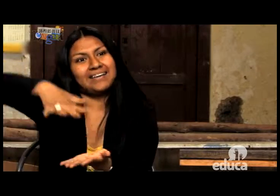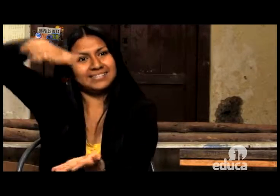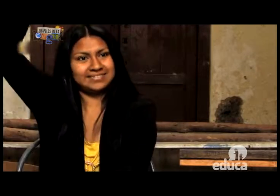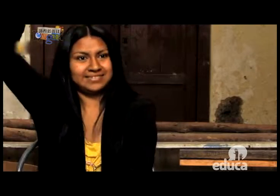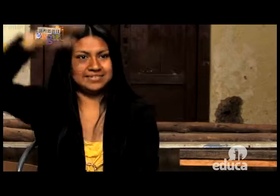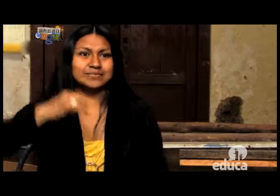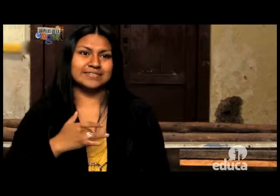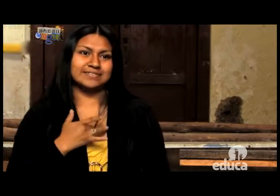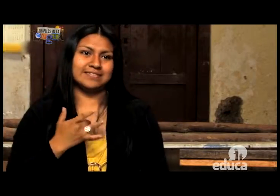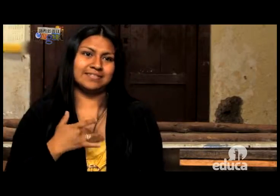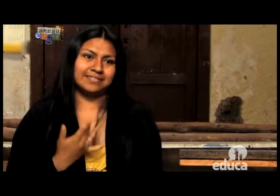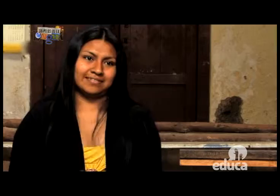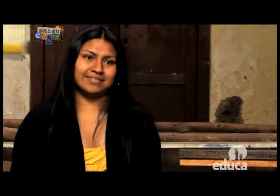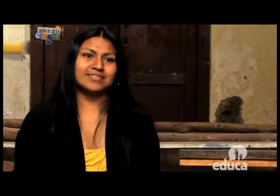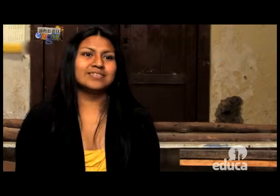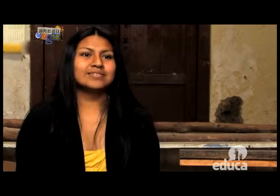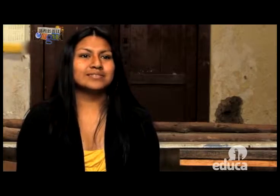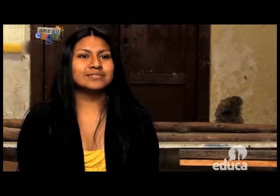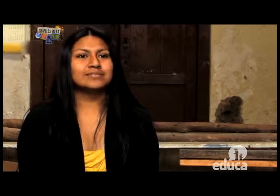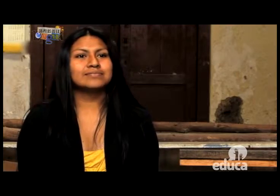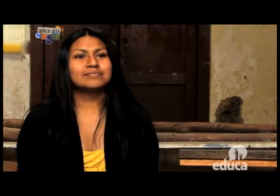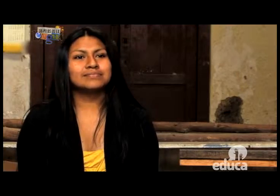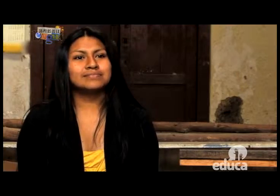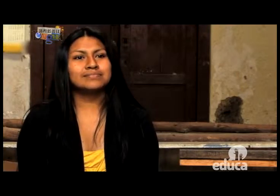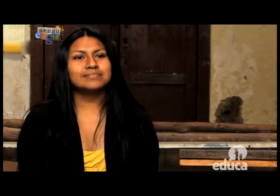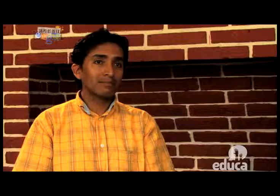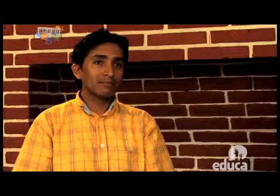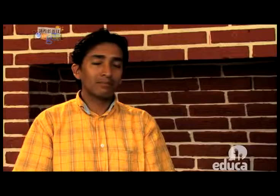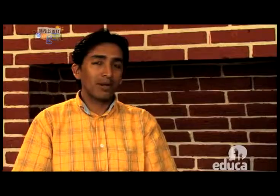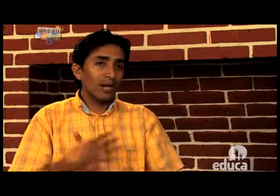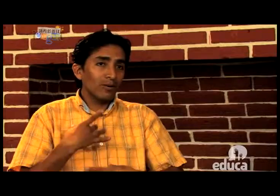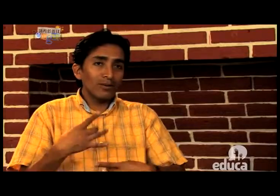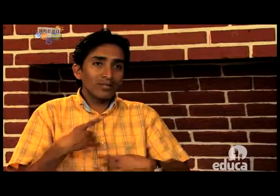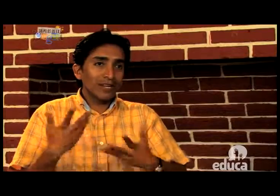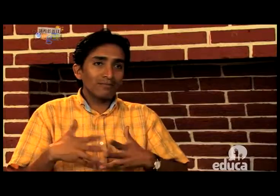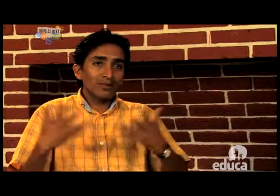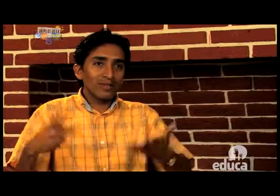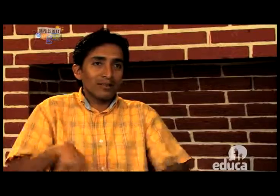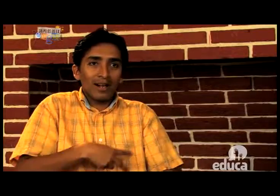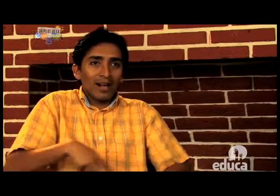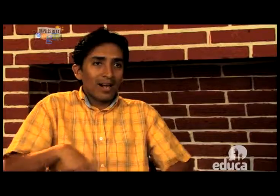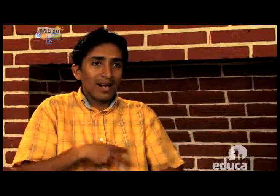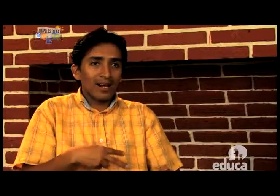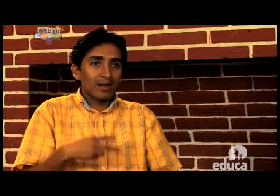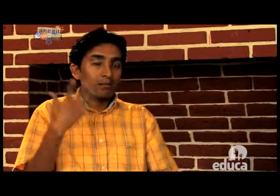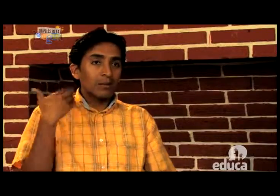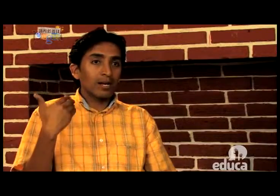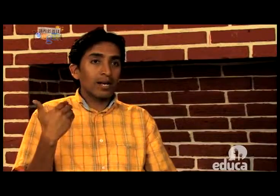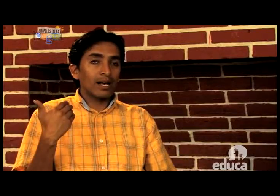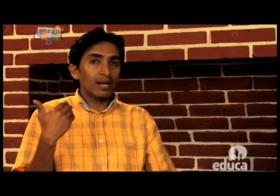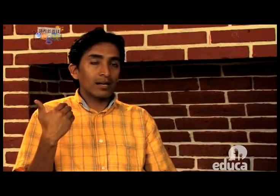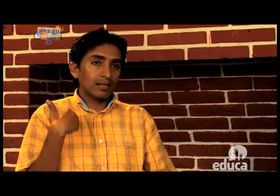sentimos bastante. Claro, me gusta mucho